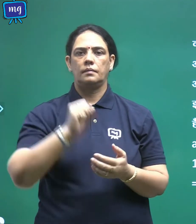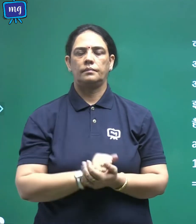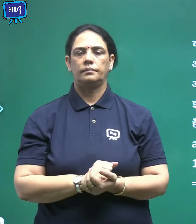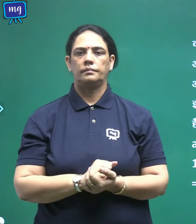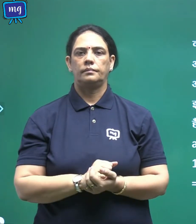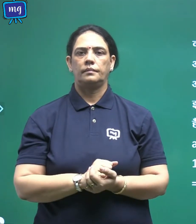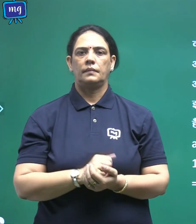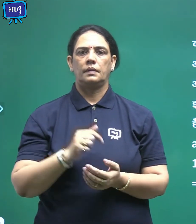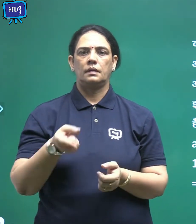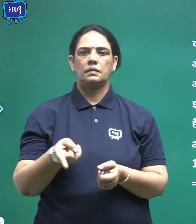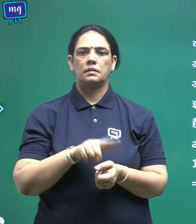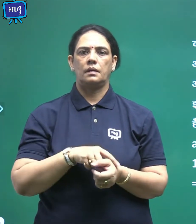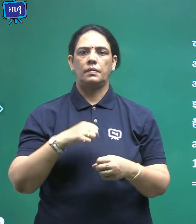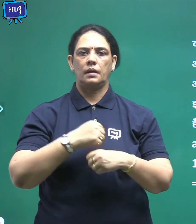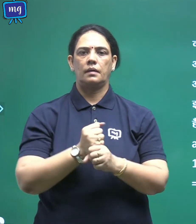से बनी